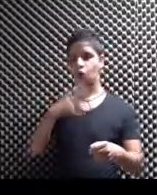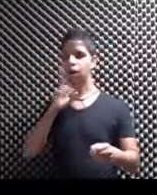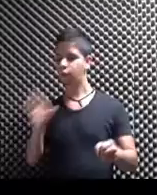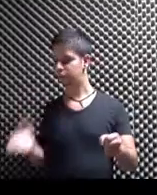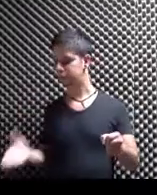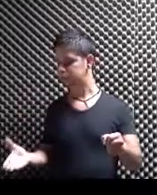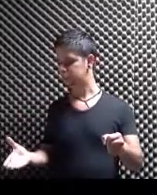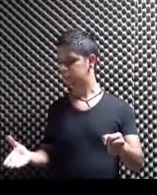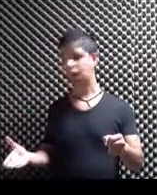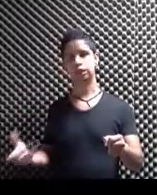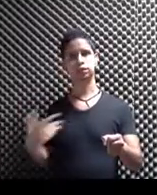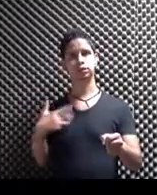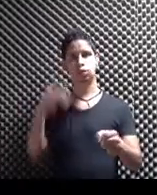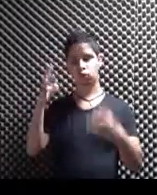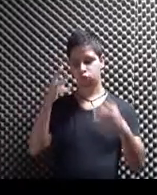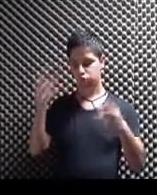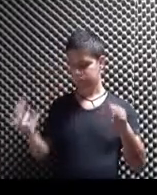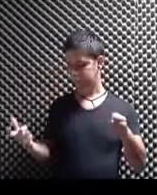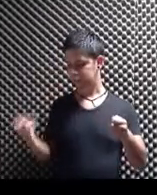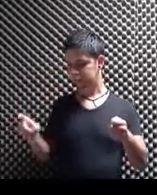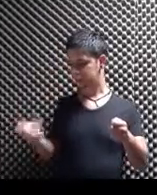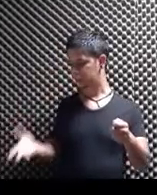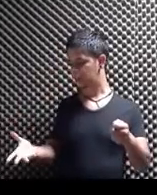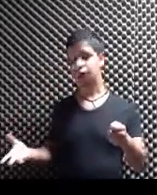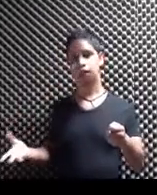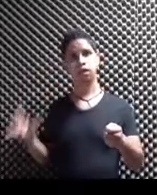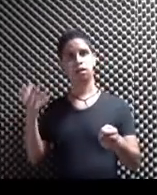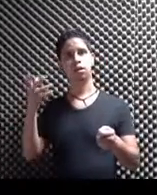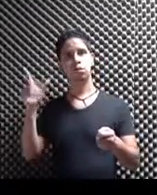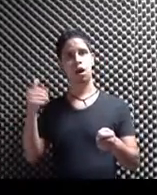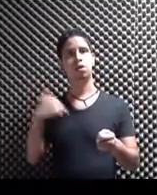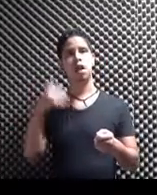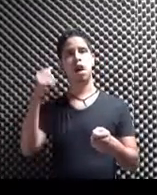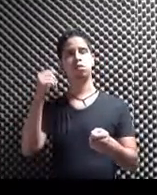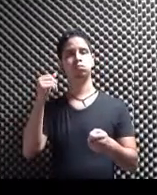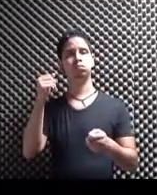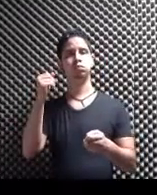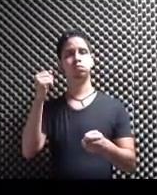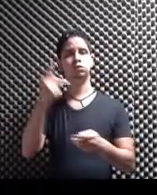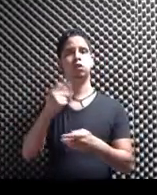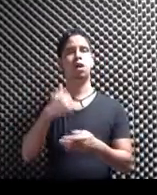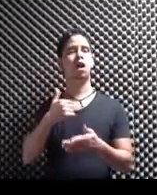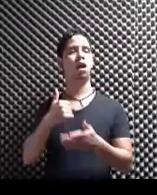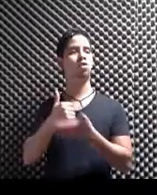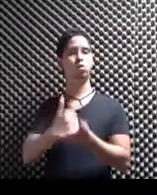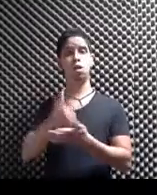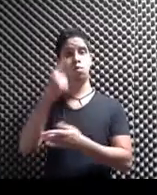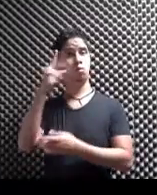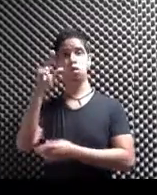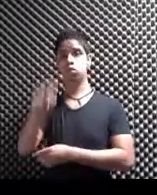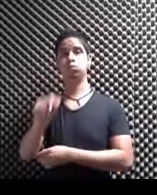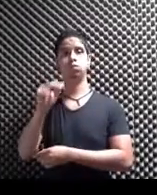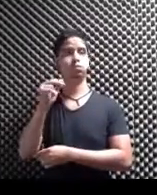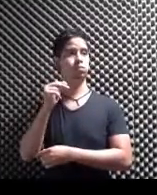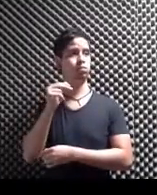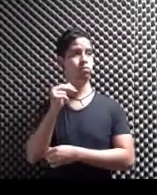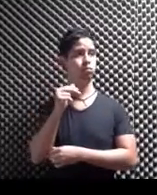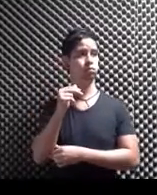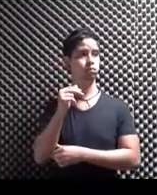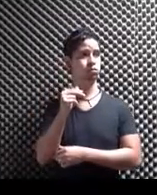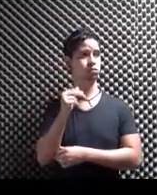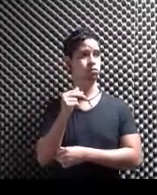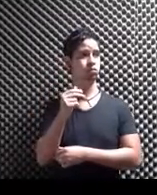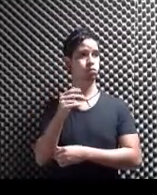contestar rápido. como una cosa, como una necesidad. una pequeña. Inclusive a veces es mucho más fácil a veces